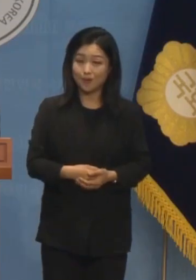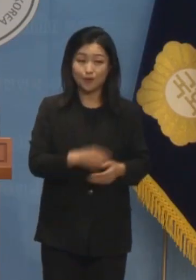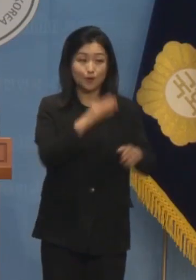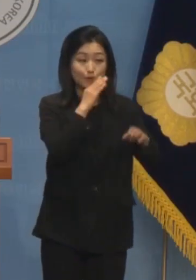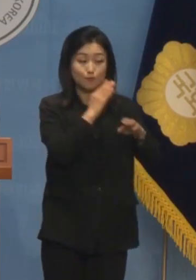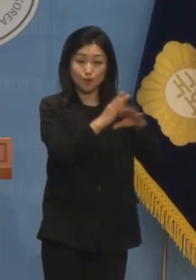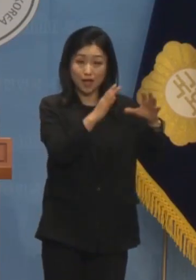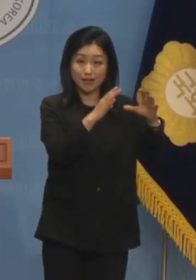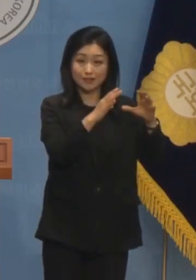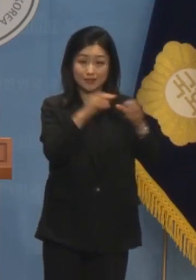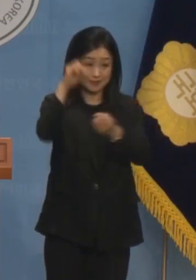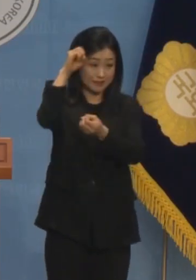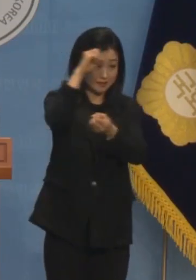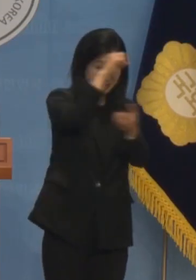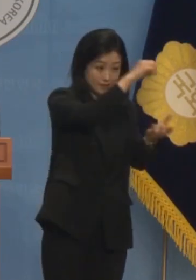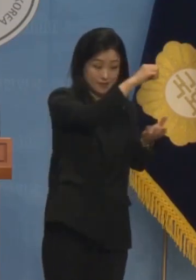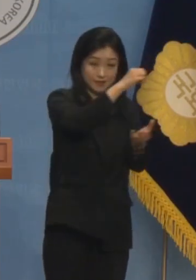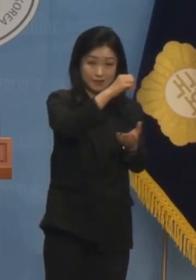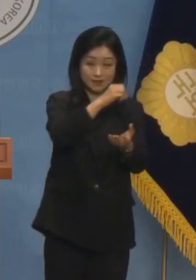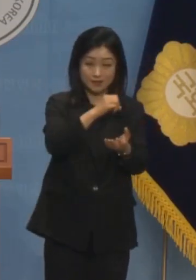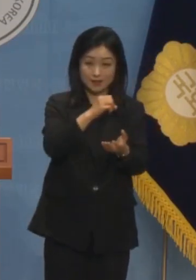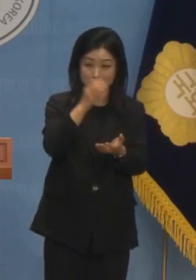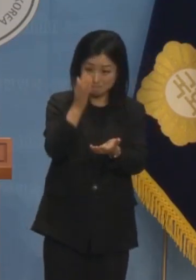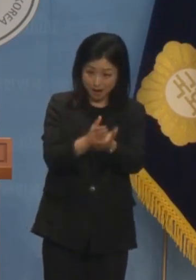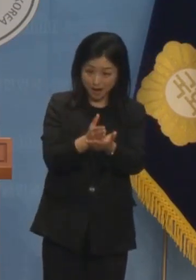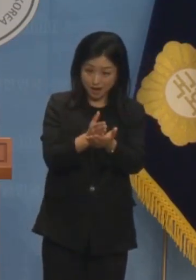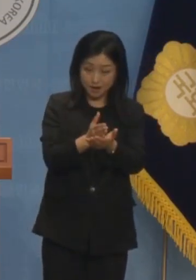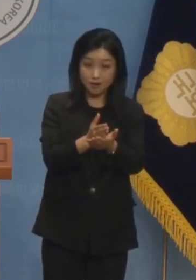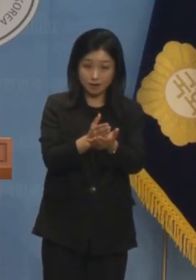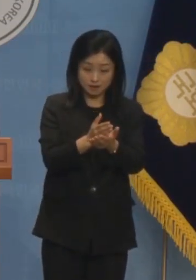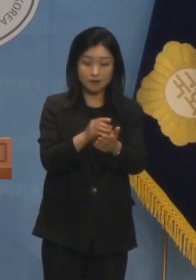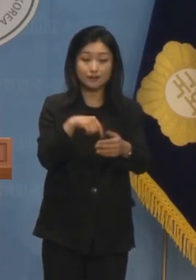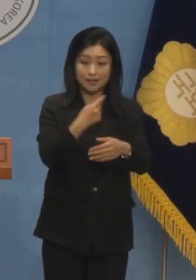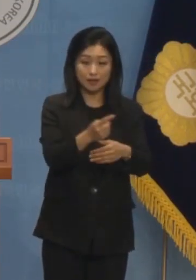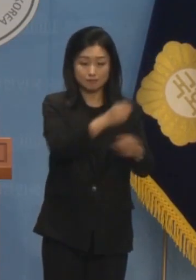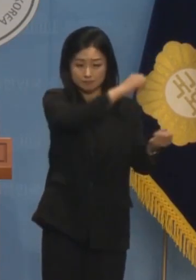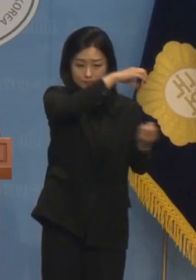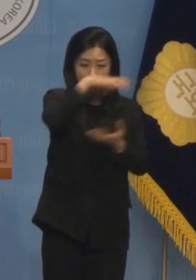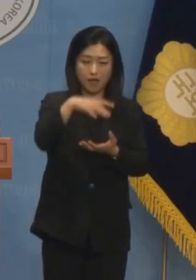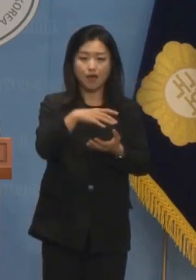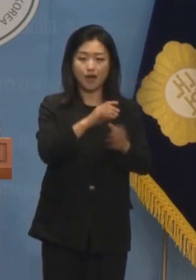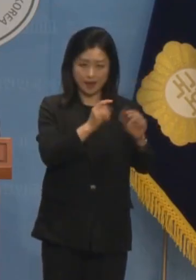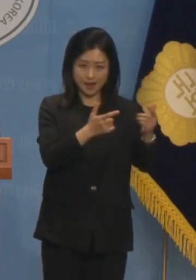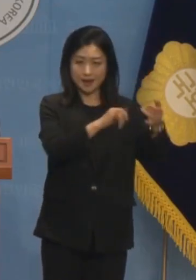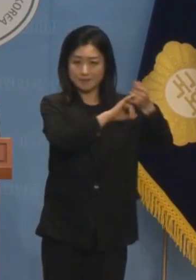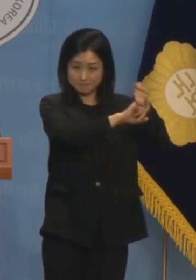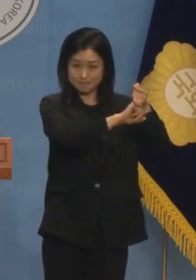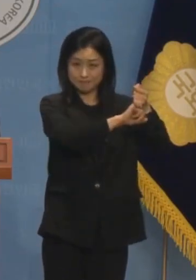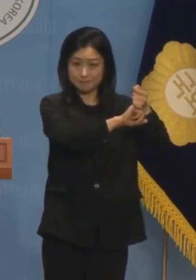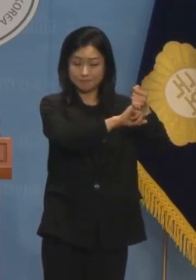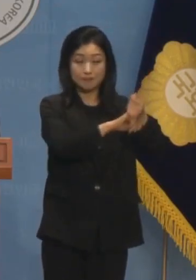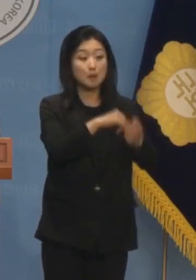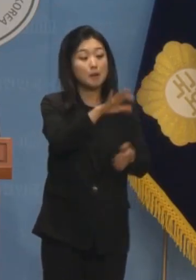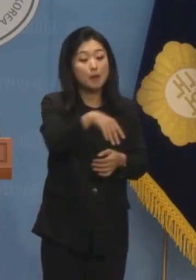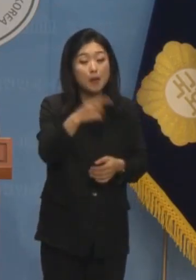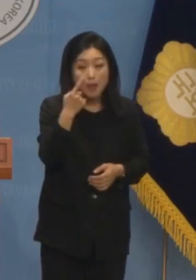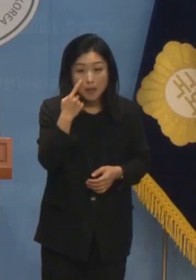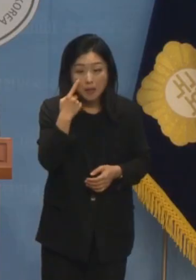북한이 대북전단 살포하지 않으면 오물풍선을 날리지 않겠다고 했으니까 속는 셈 치고 단속을 한번 해보세요.